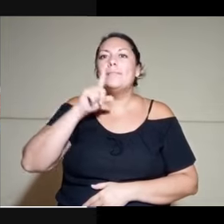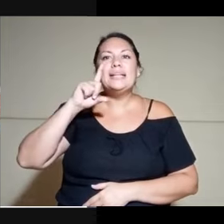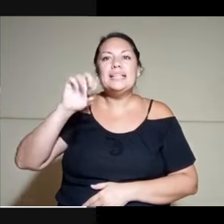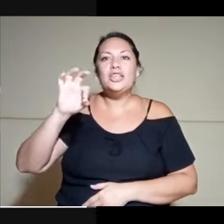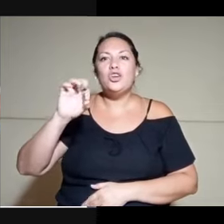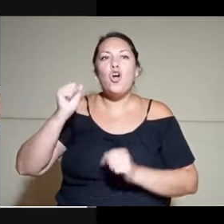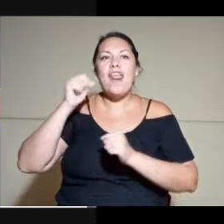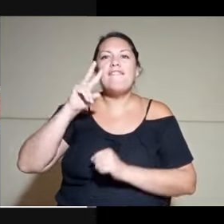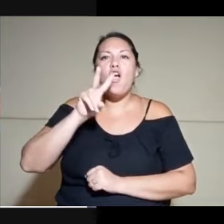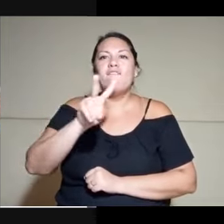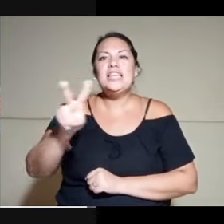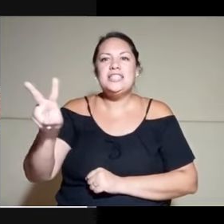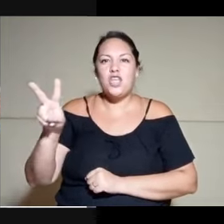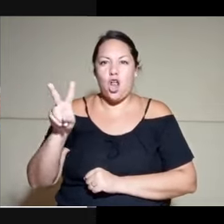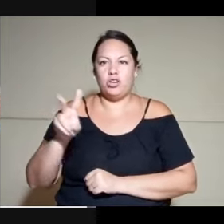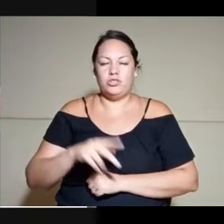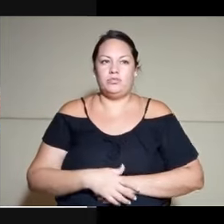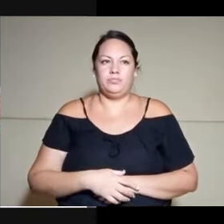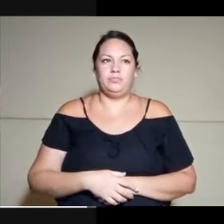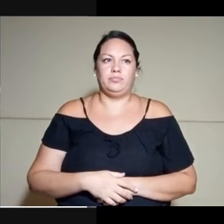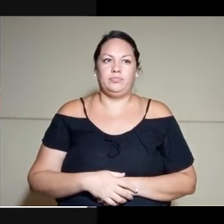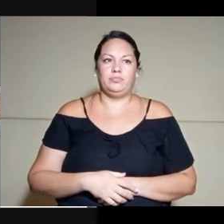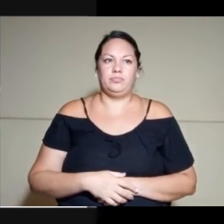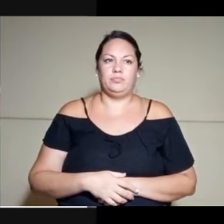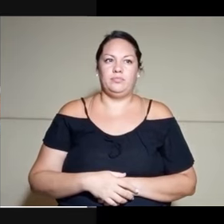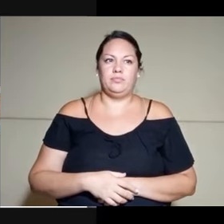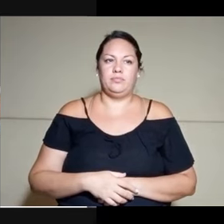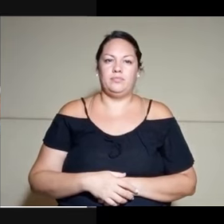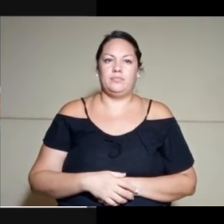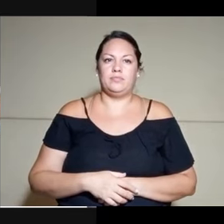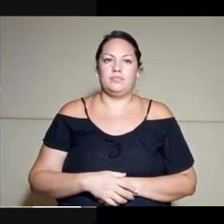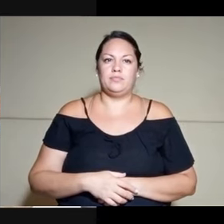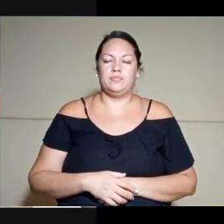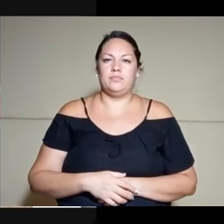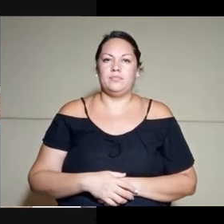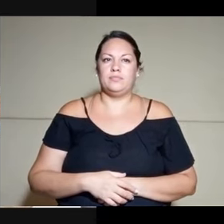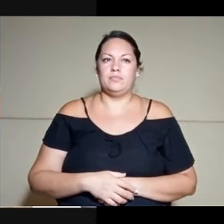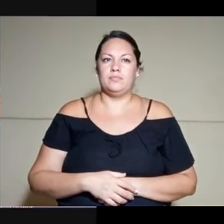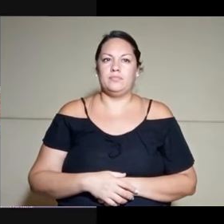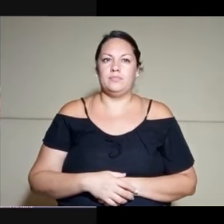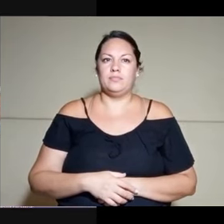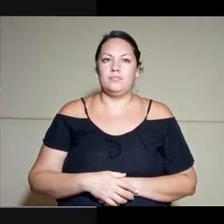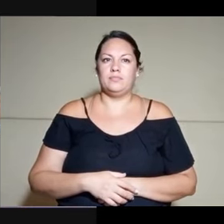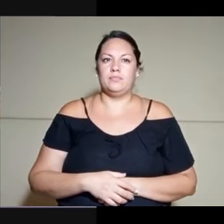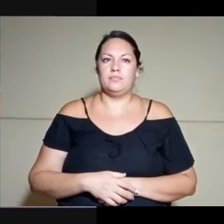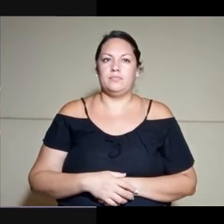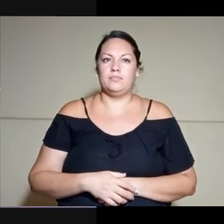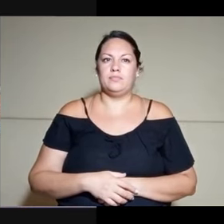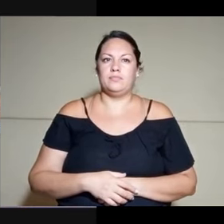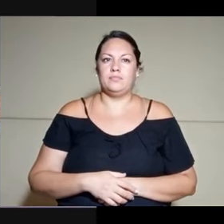par craneal, que es el nervio óptico, que es el nervio de la visión.